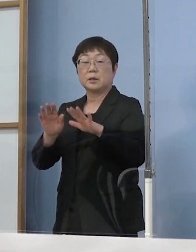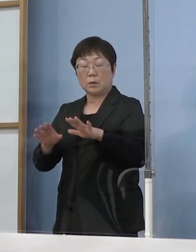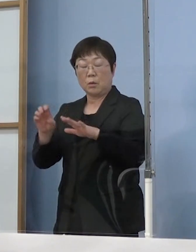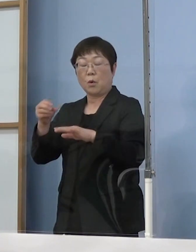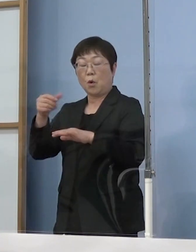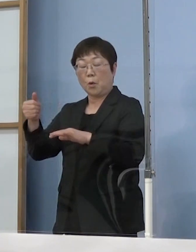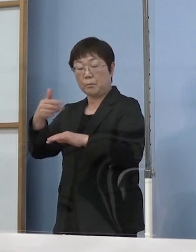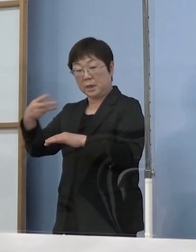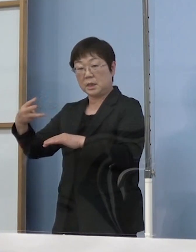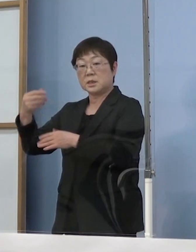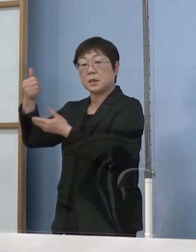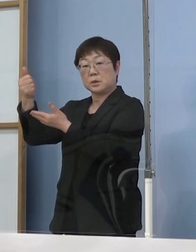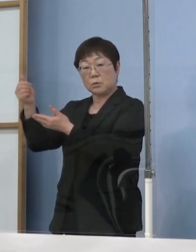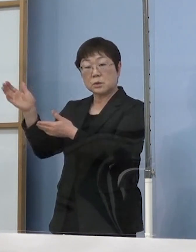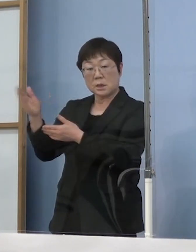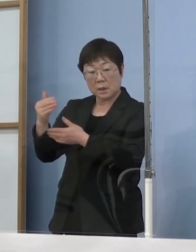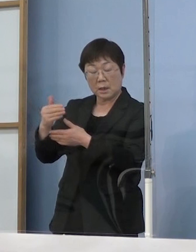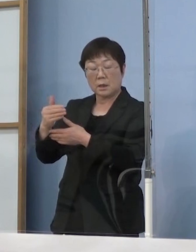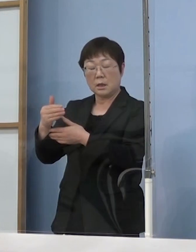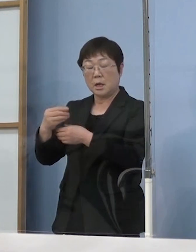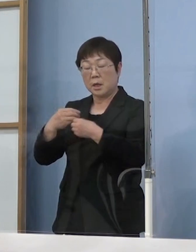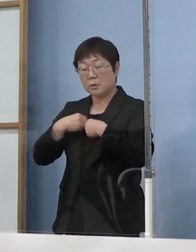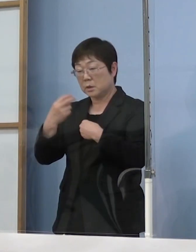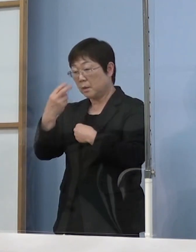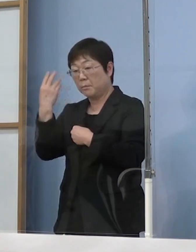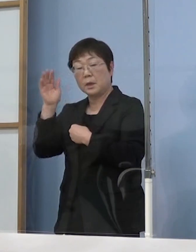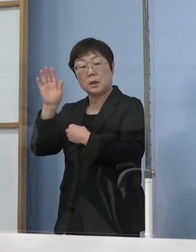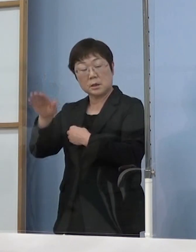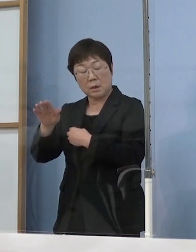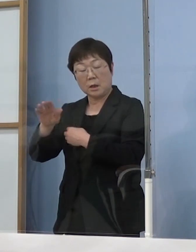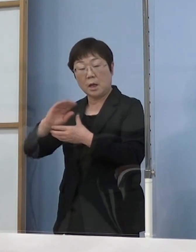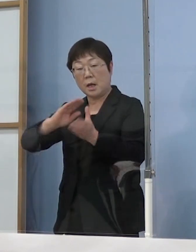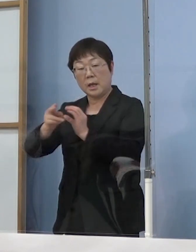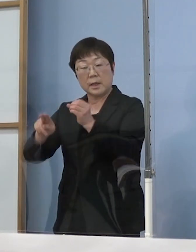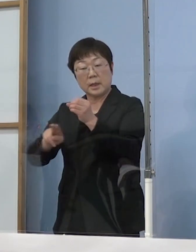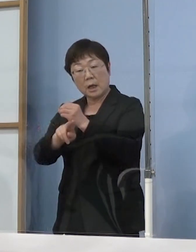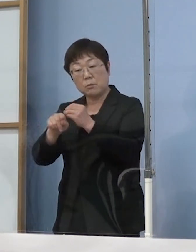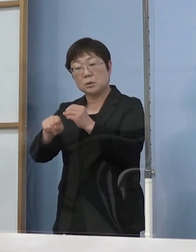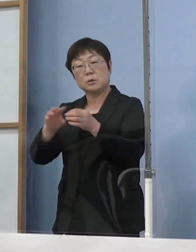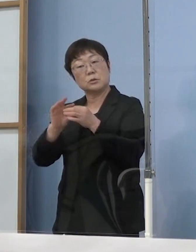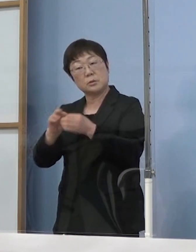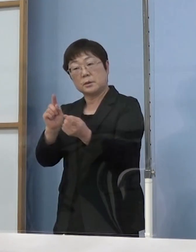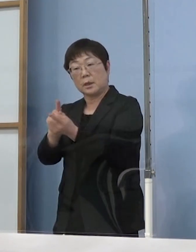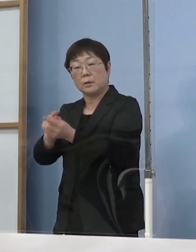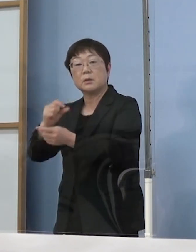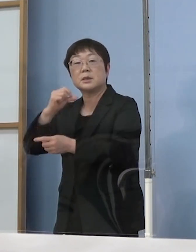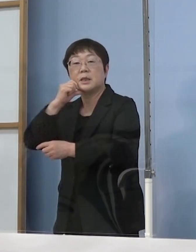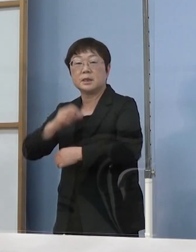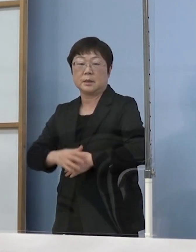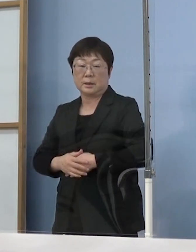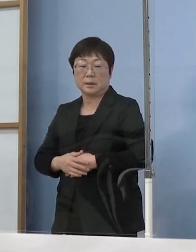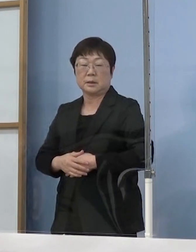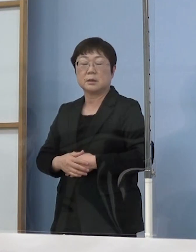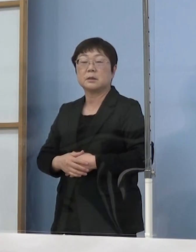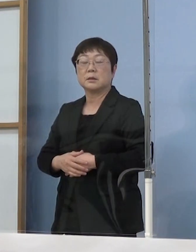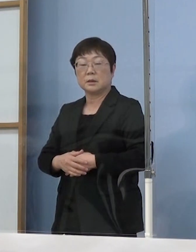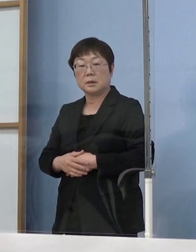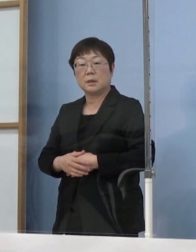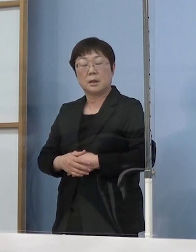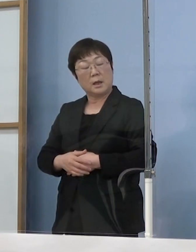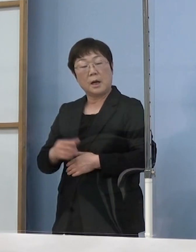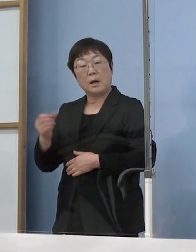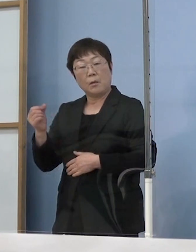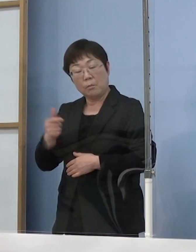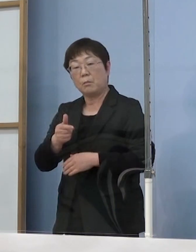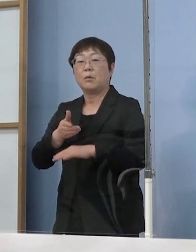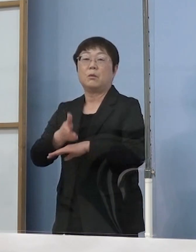から陽性が出たというんじゃ今回の変異株やっぱりまあ知事が言うみたいにちょっとスピード感